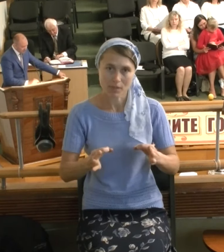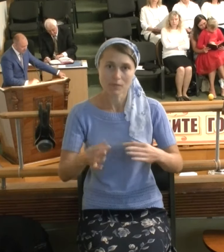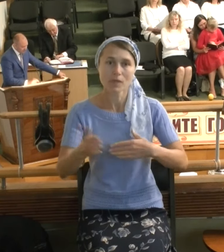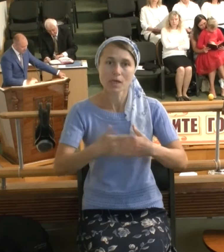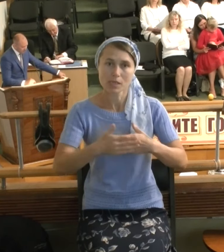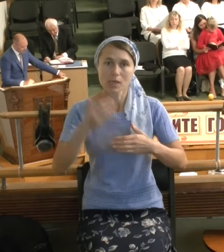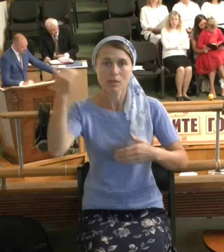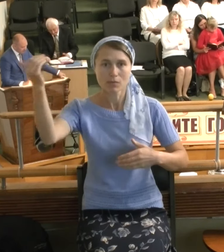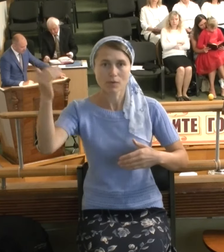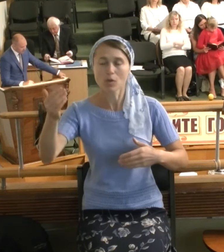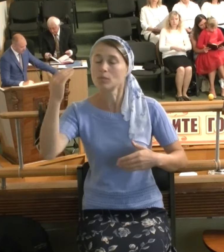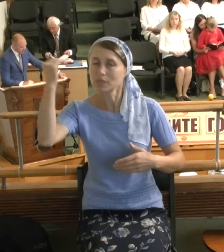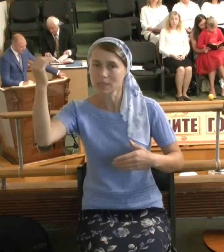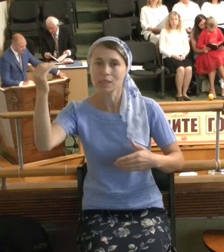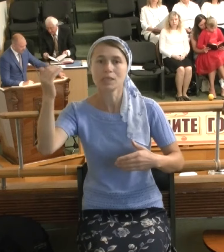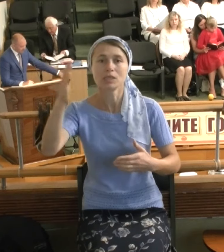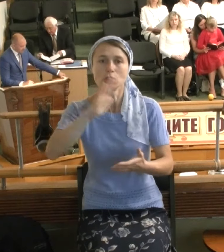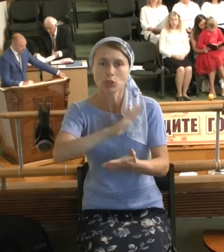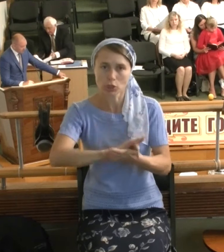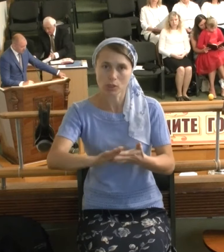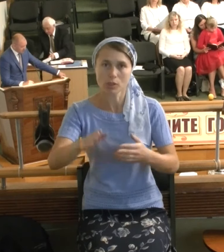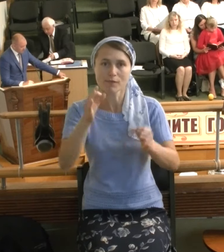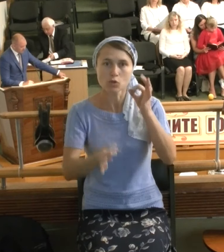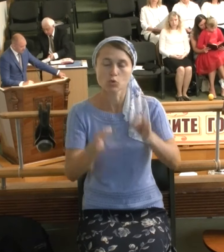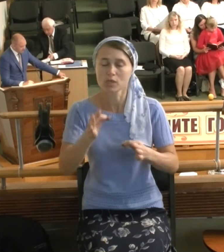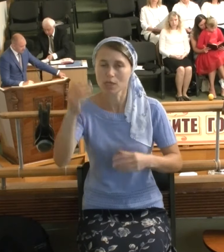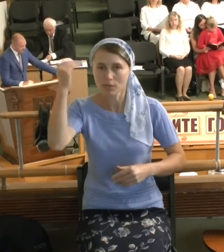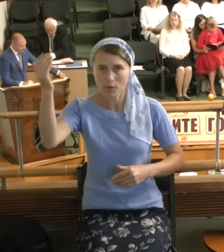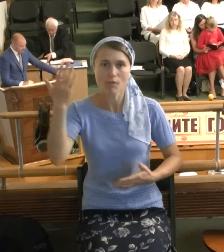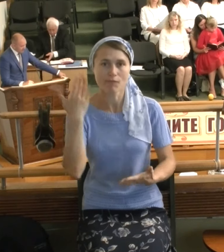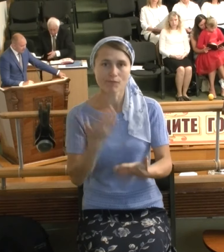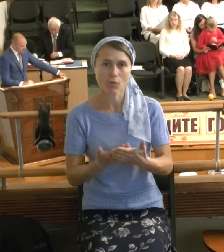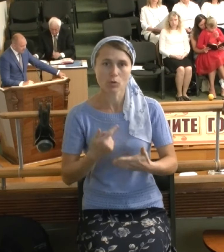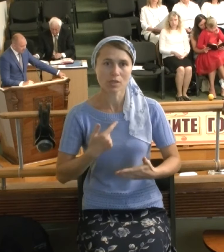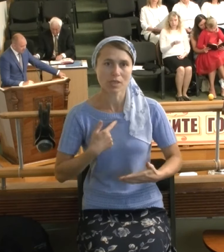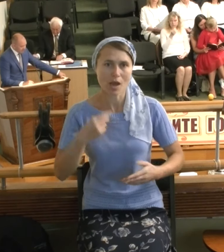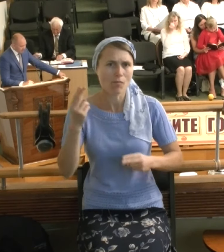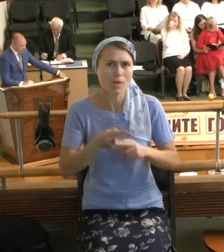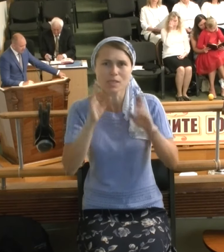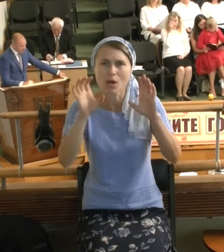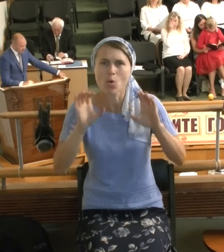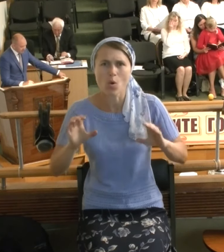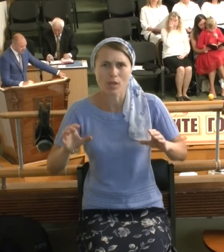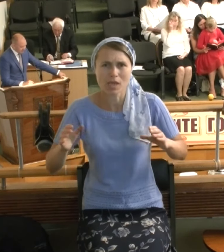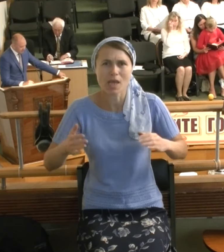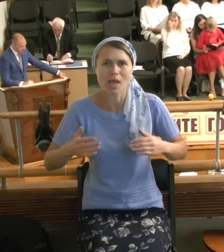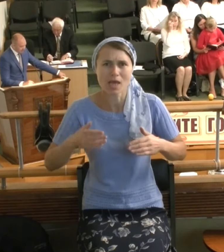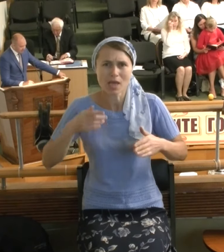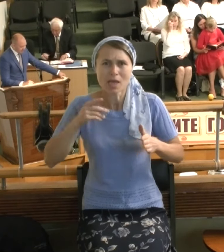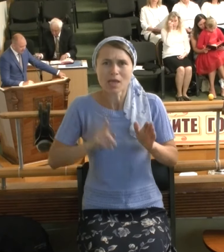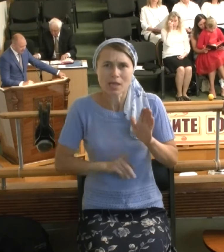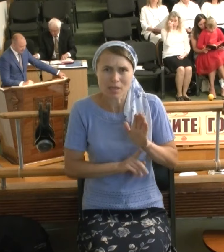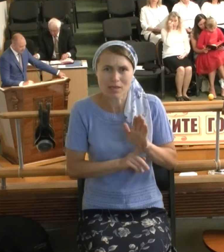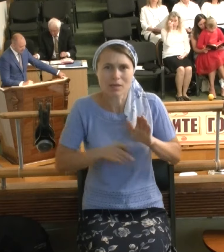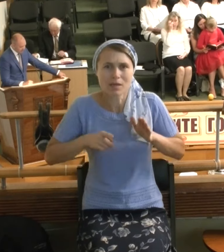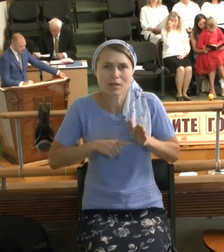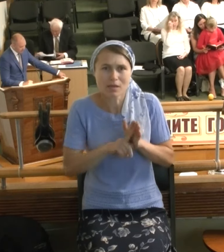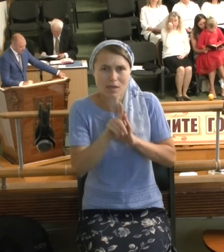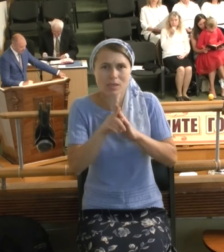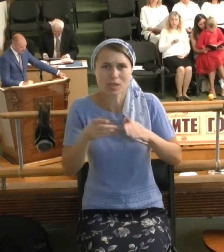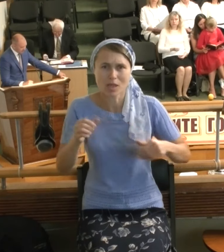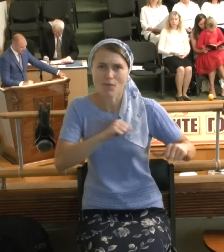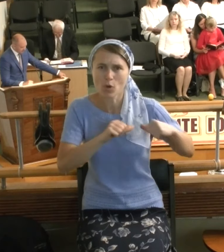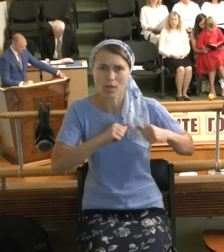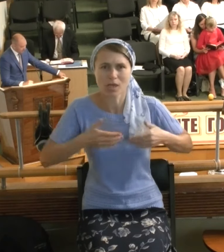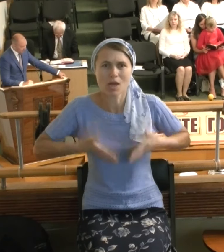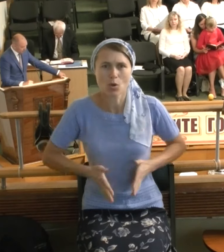чист в суде Твоем. Вот, я в беззаконии зачат, и во грехе родила меня